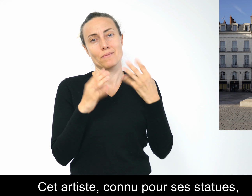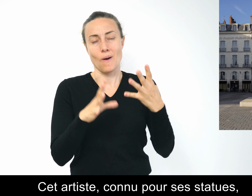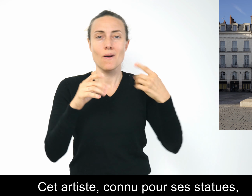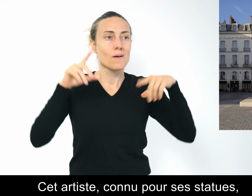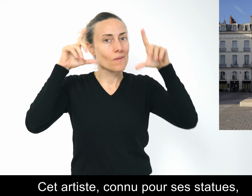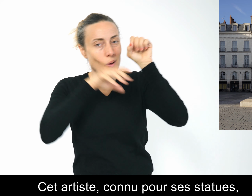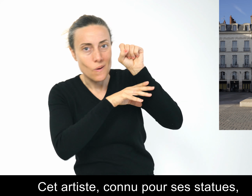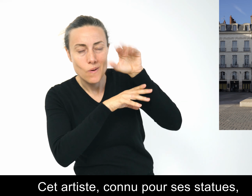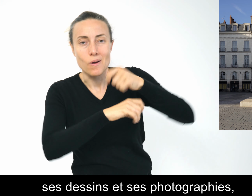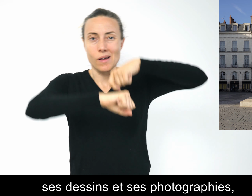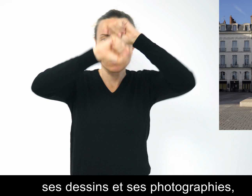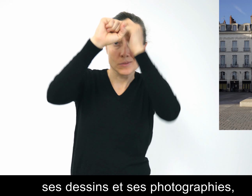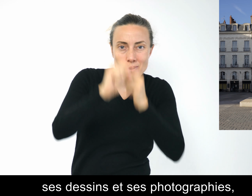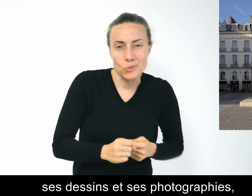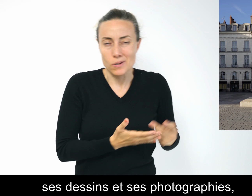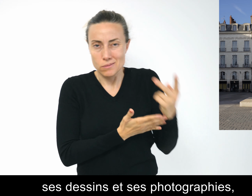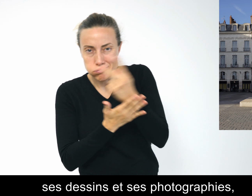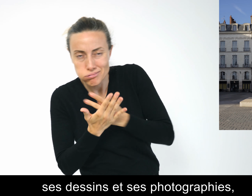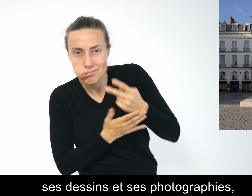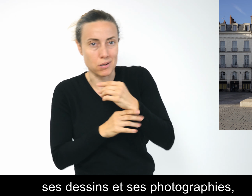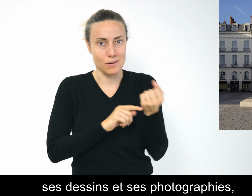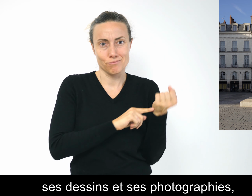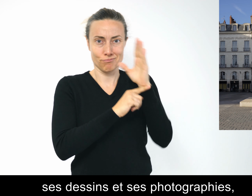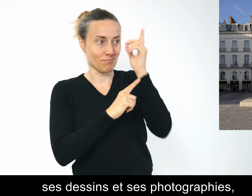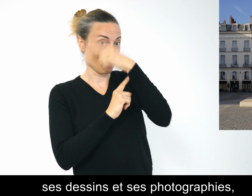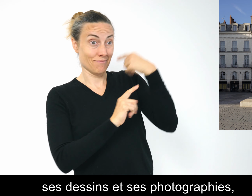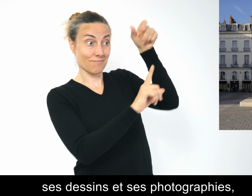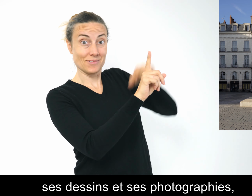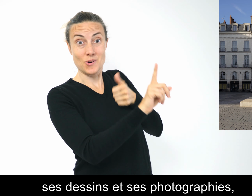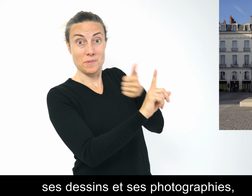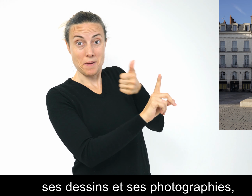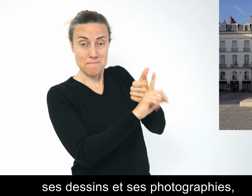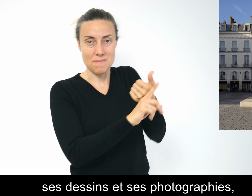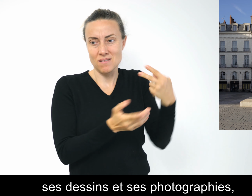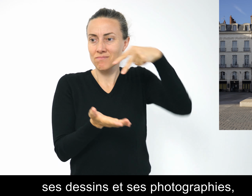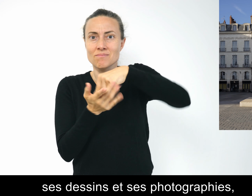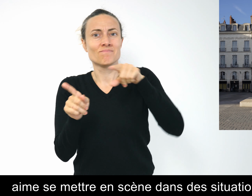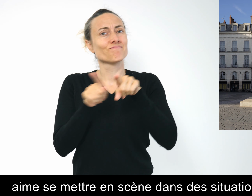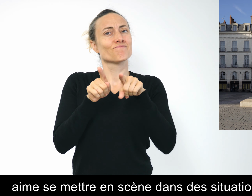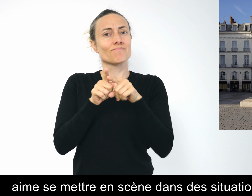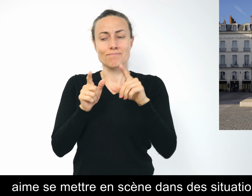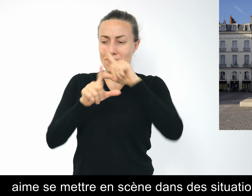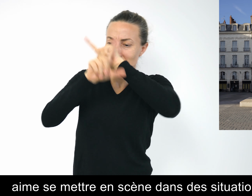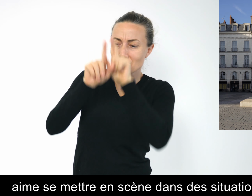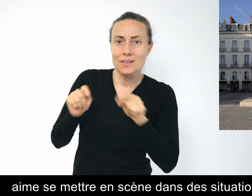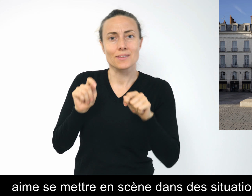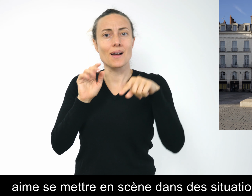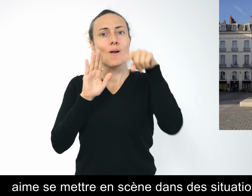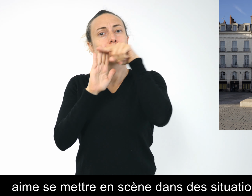connu pour ses statues ses dessins et ses photographies aime se mettre en scène dans des